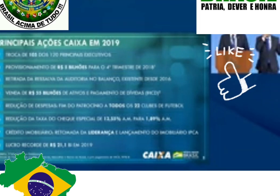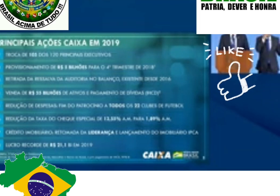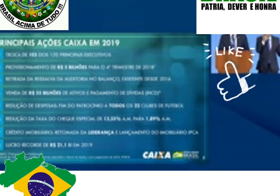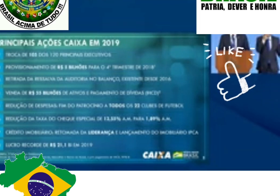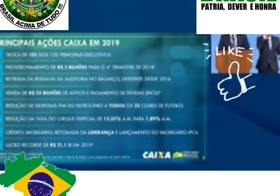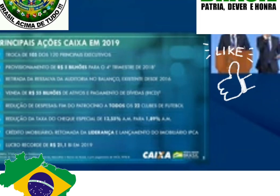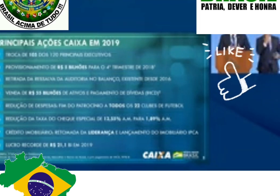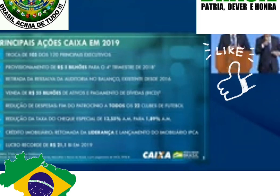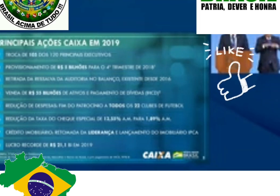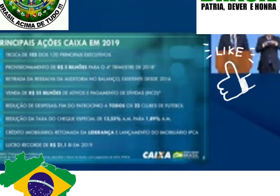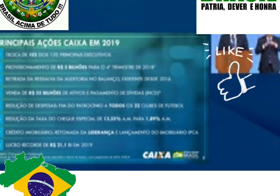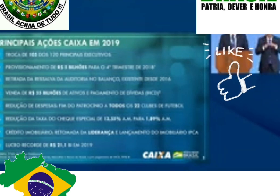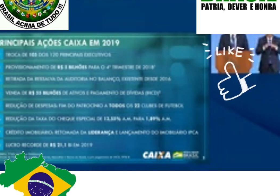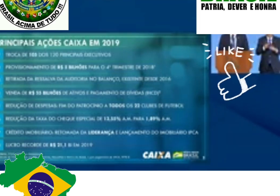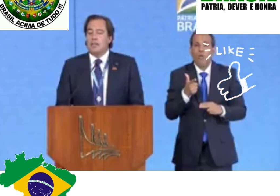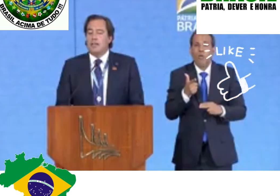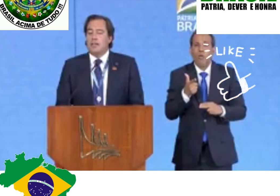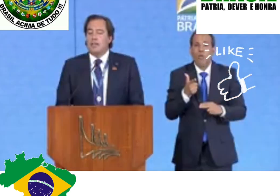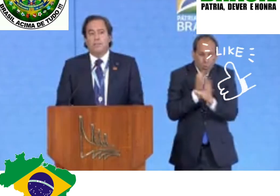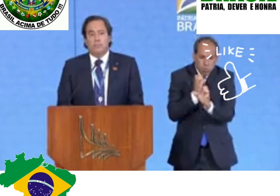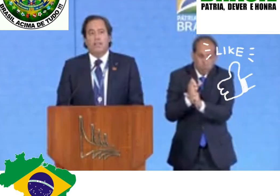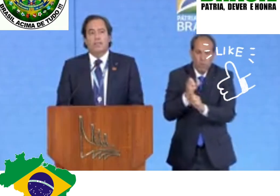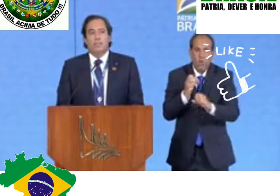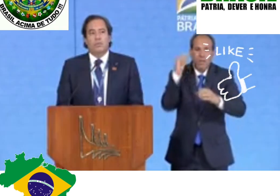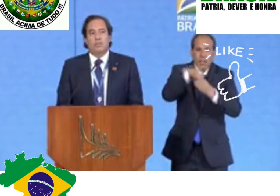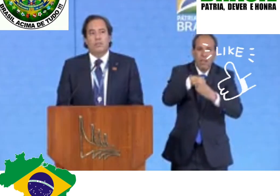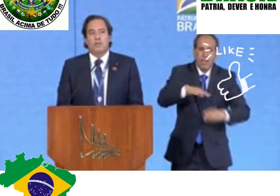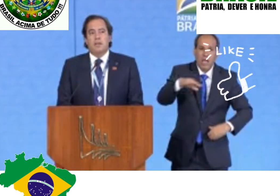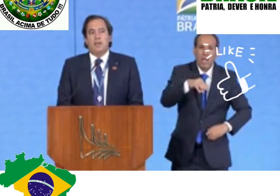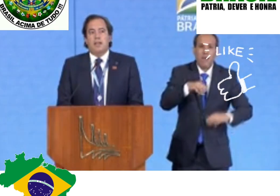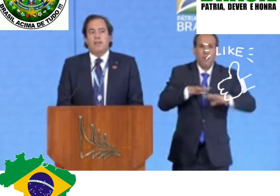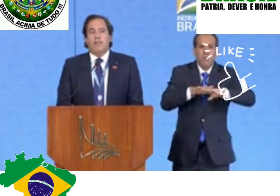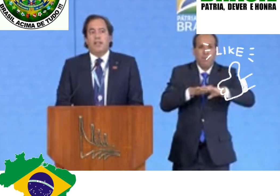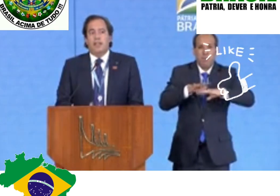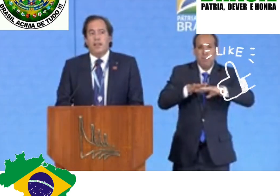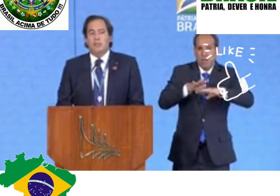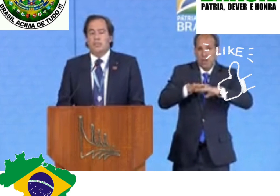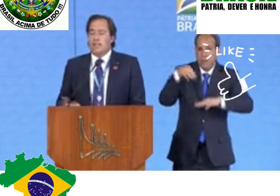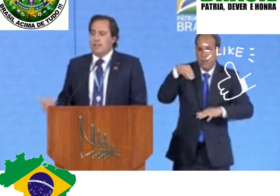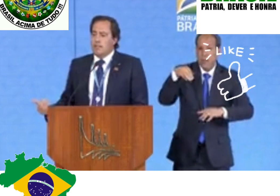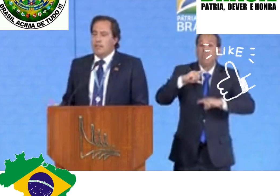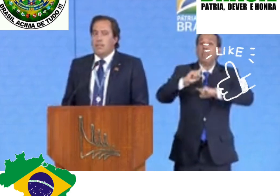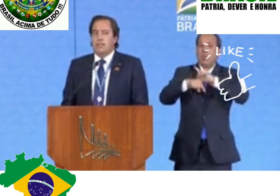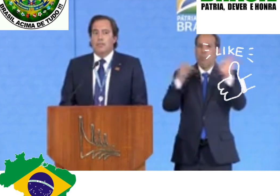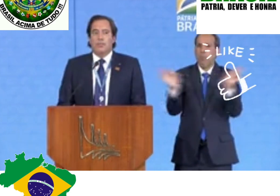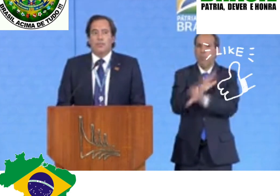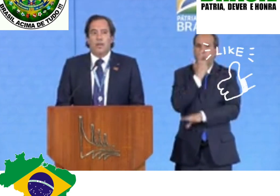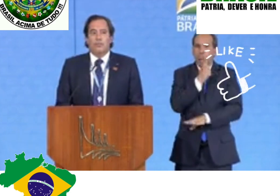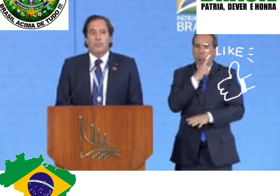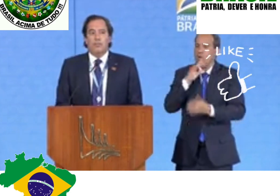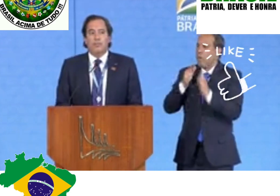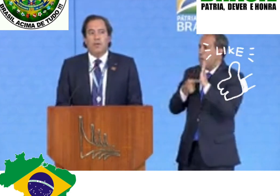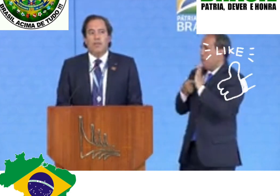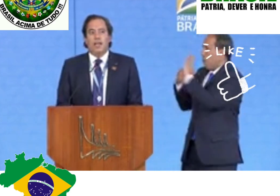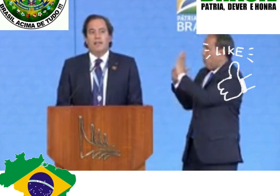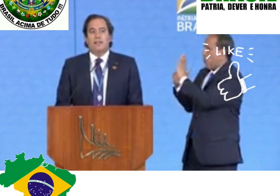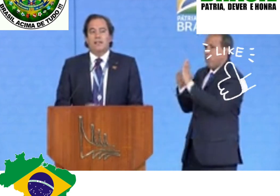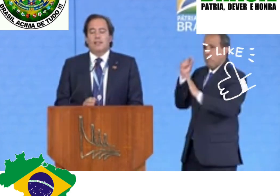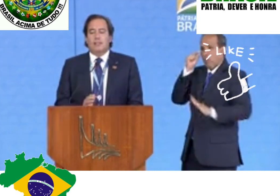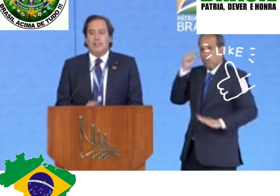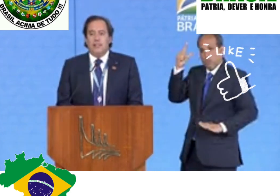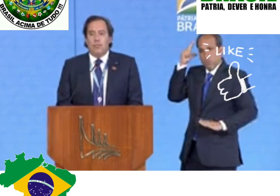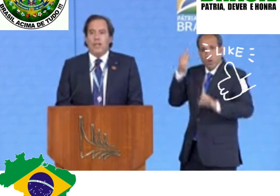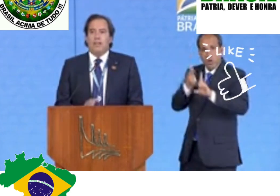não tinha a questão matemática que teve depois. Vendemos, e essa é uma demanda muito forte do ministro Paulo